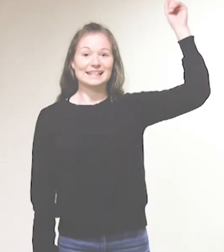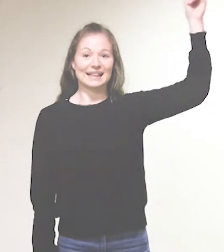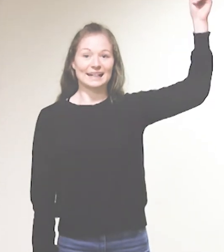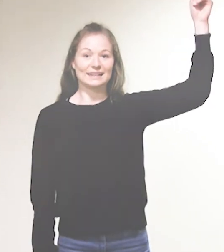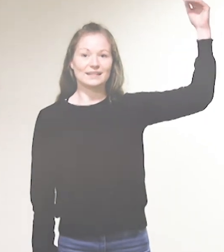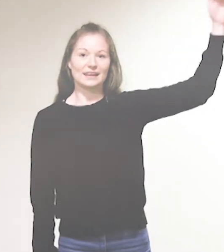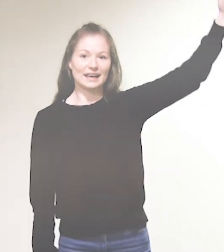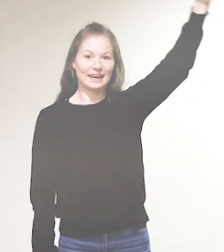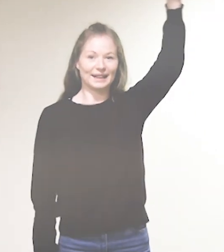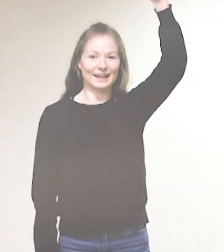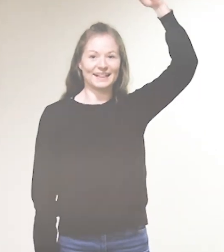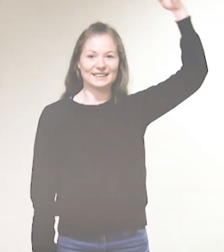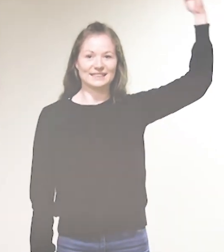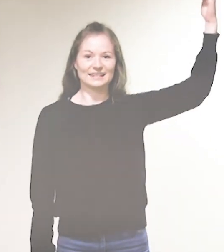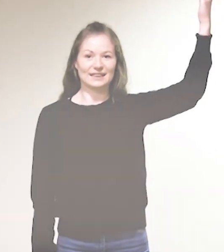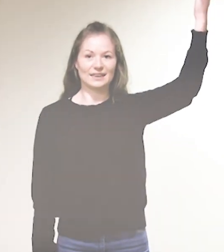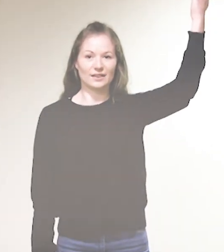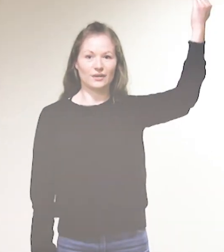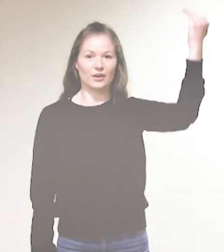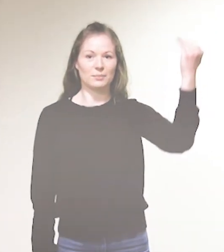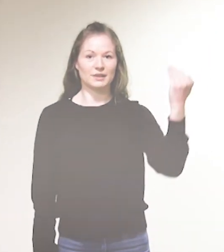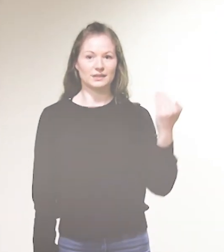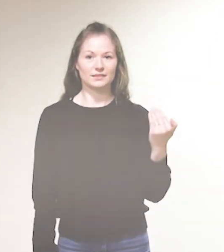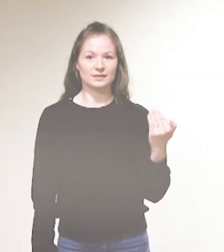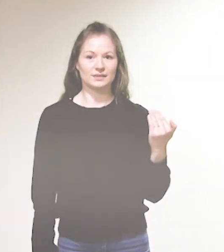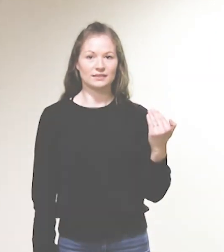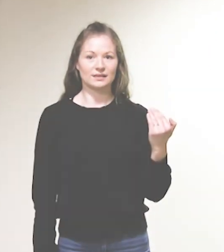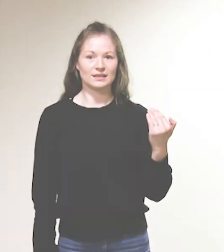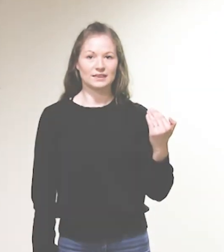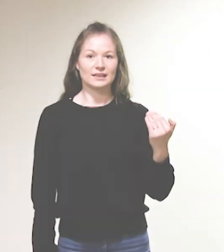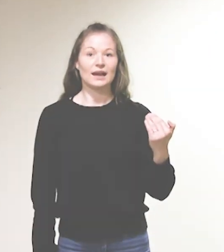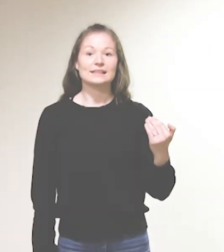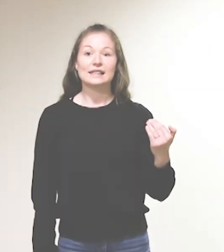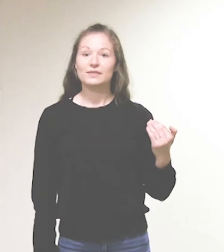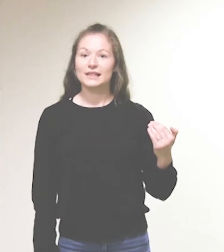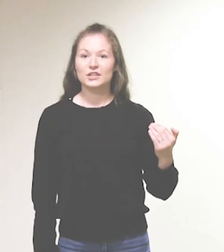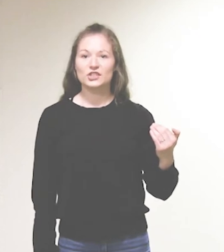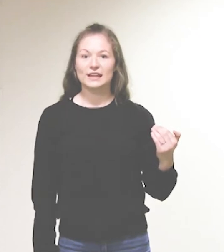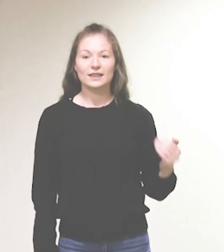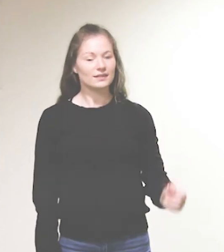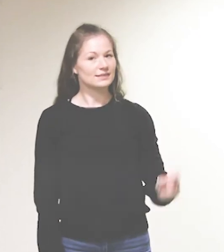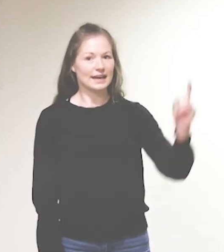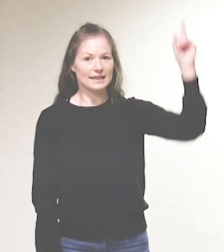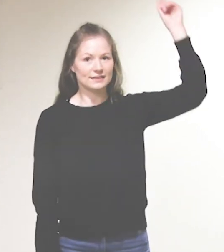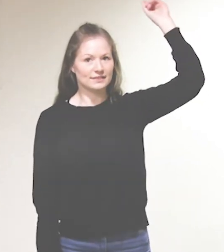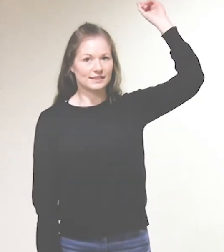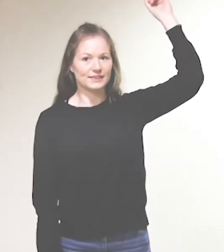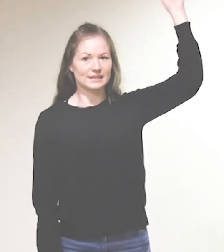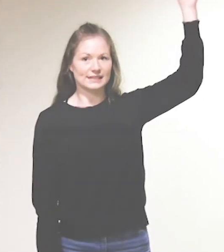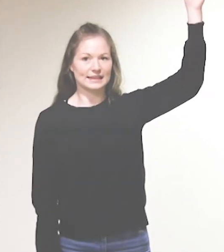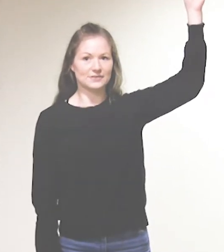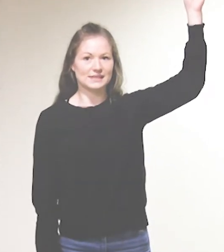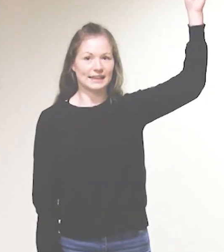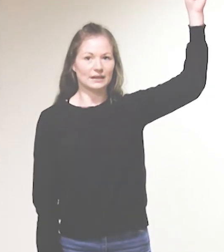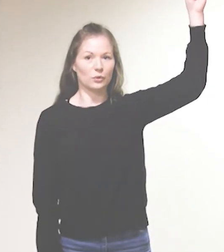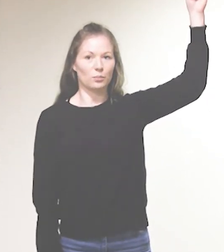Dein Reich, komme. Dein Wille geschehe. Dein ist wieder das Gleiche. Wir zeigen nach oben.